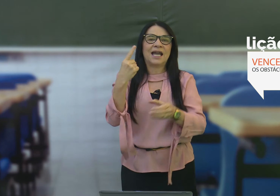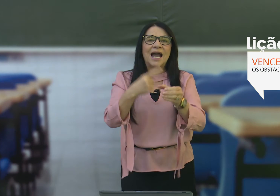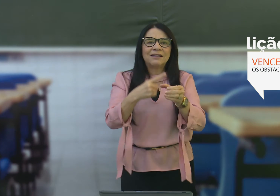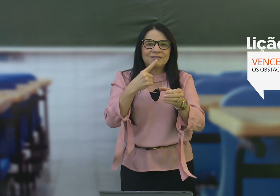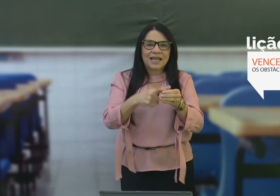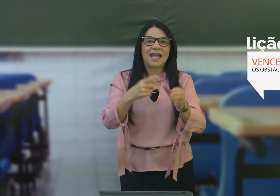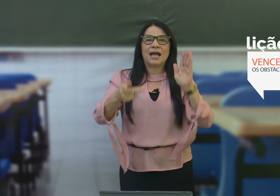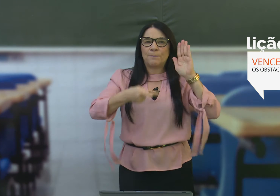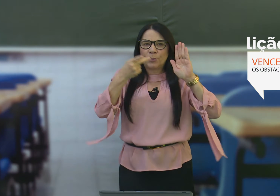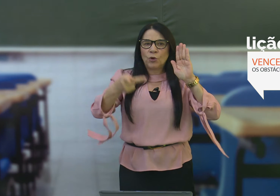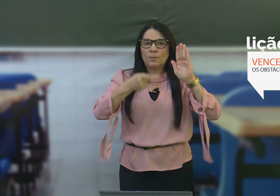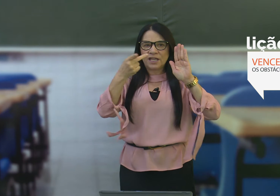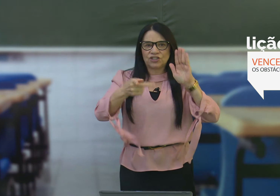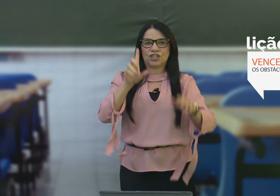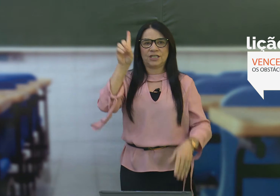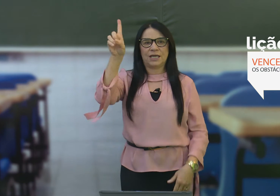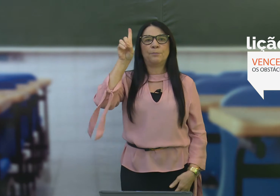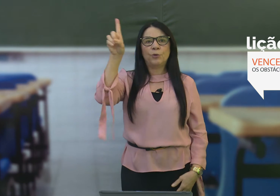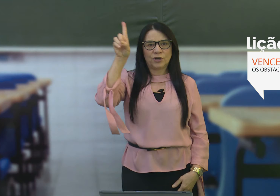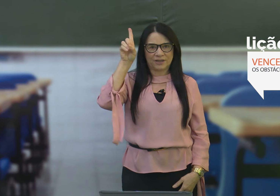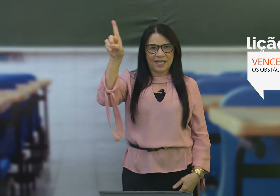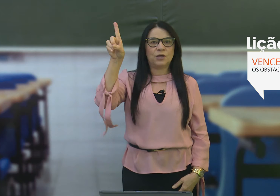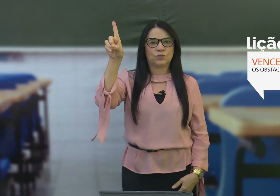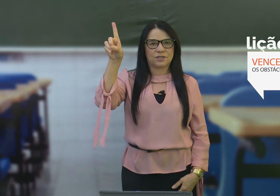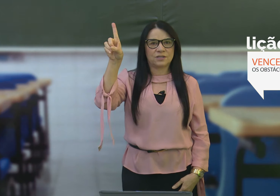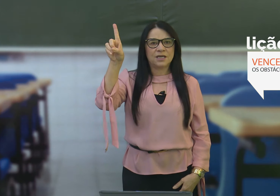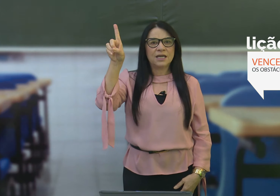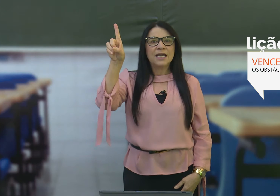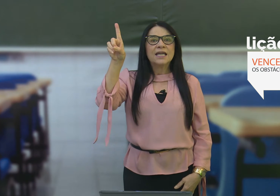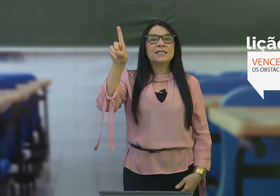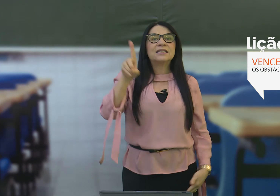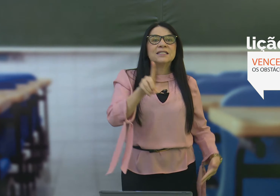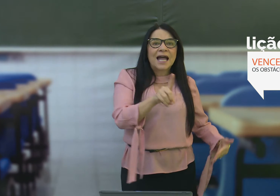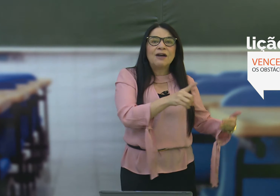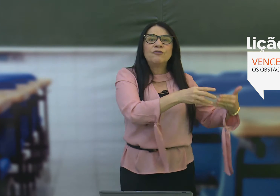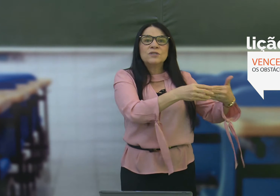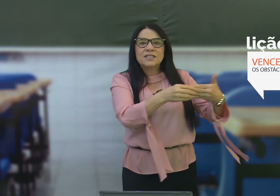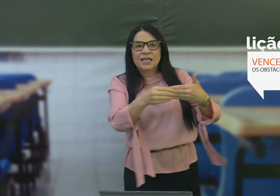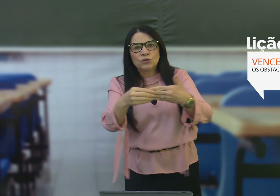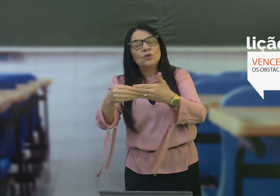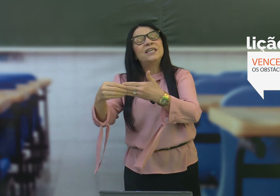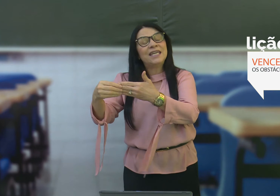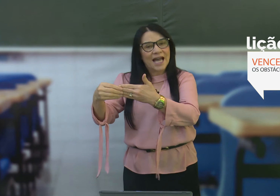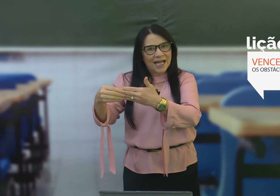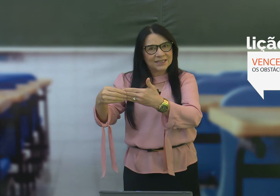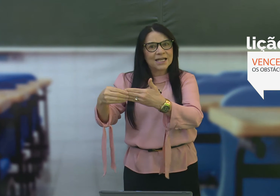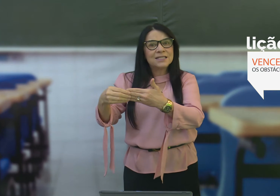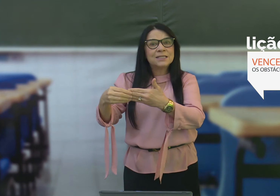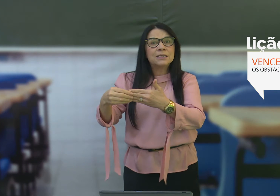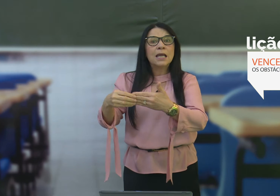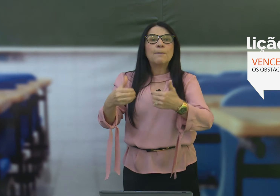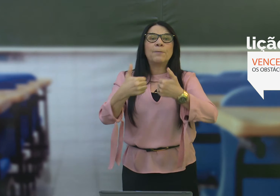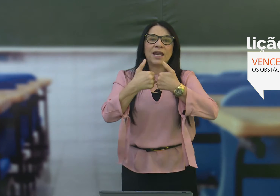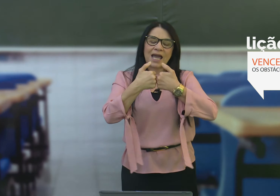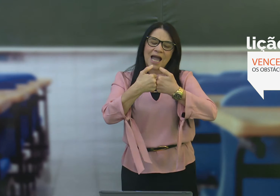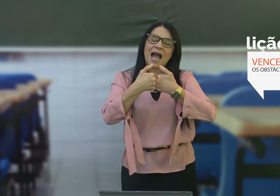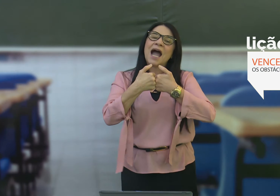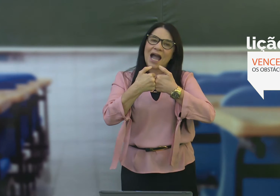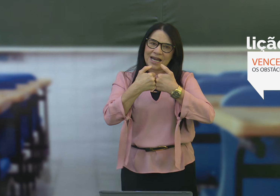a terra prometida por Deus, estavam sendo guiadas pela